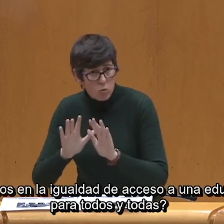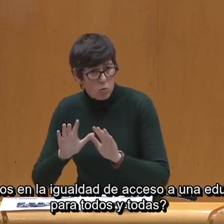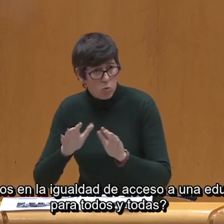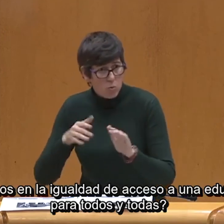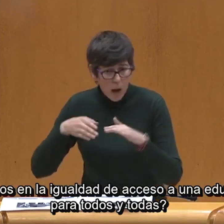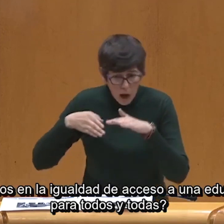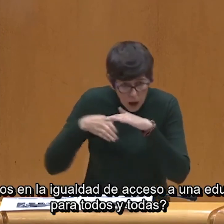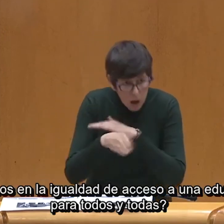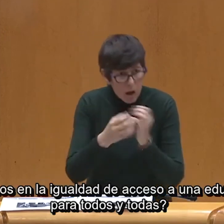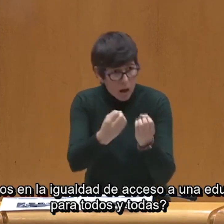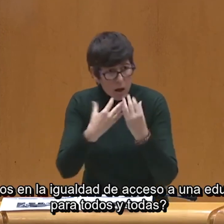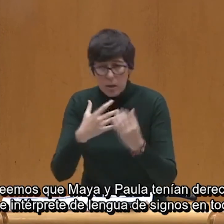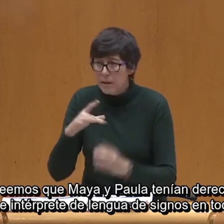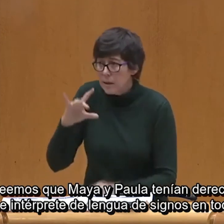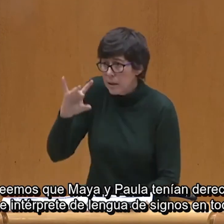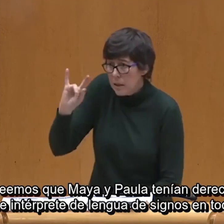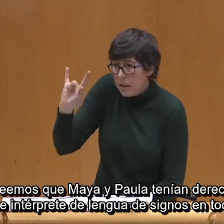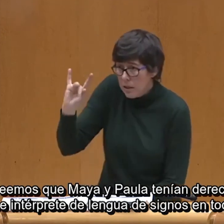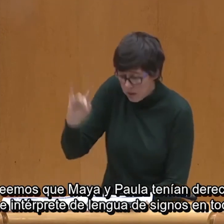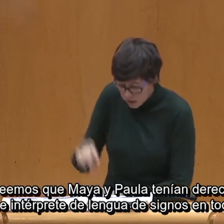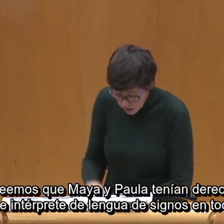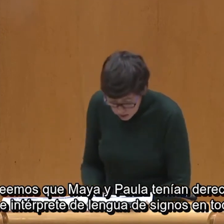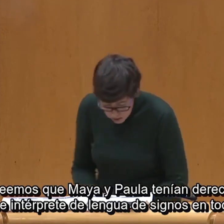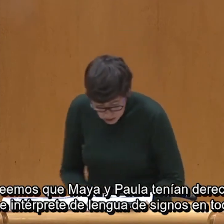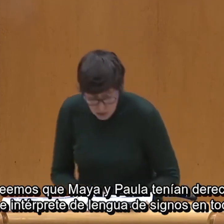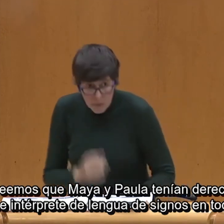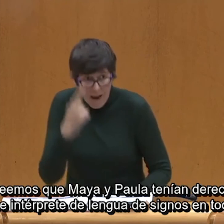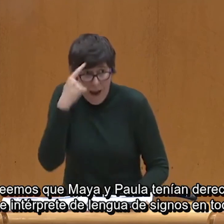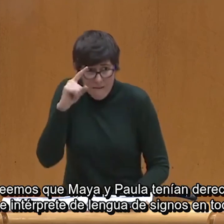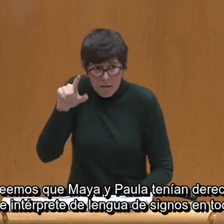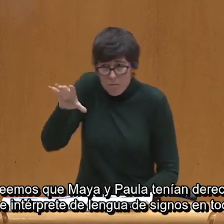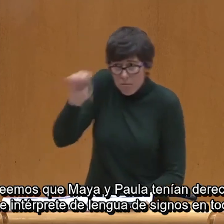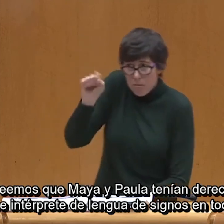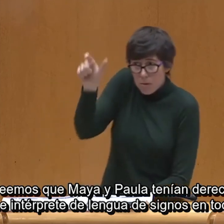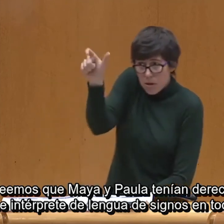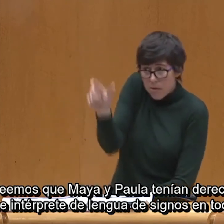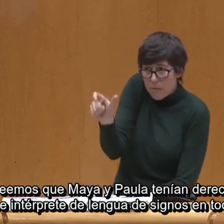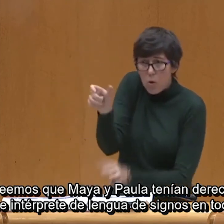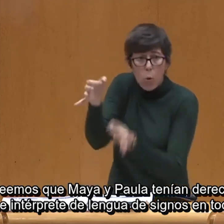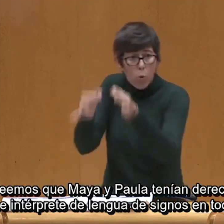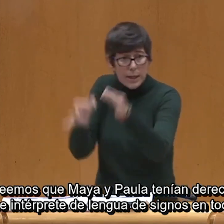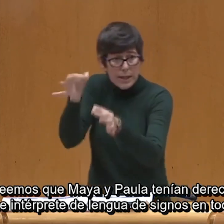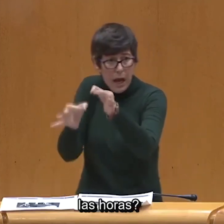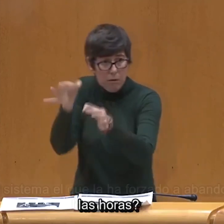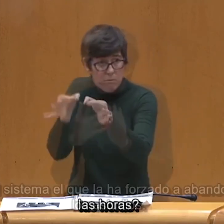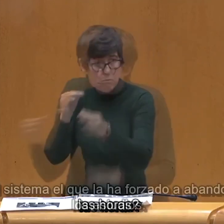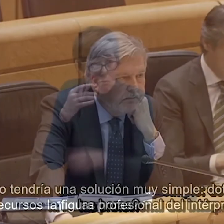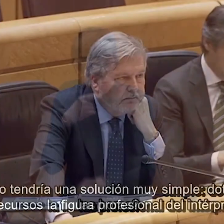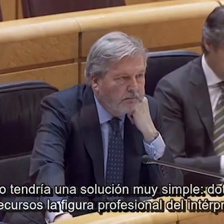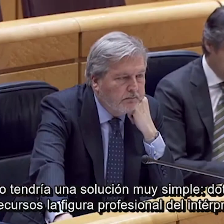para todos y todas. Creemos que Maya y Paula tenían derecho a ese intérprete de lengua de signos en todas las horas. Esto tendría